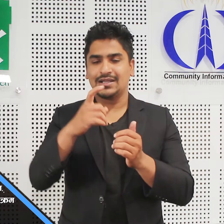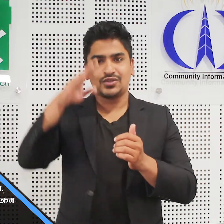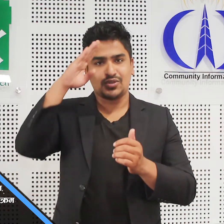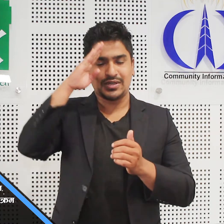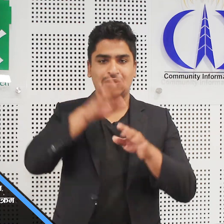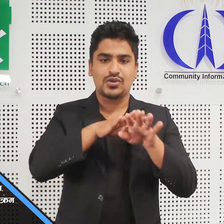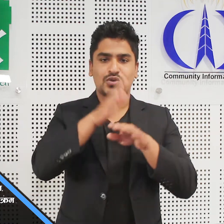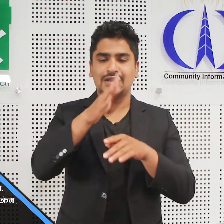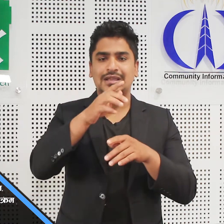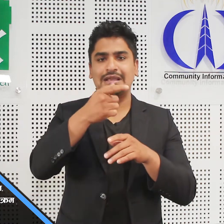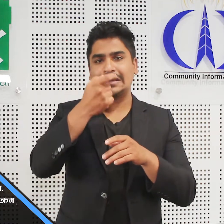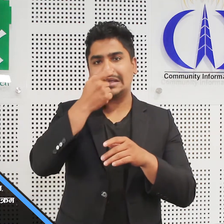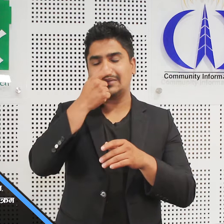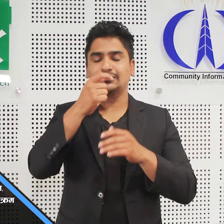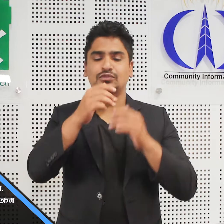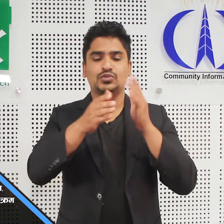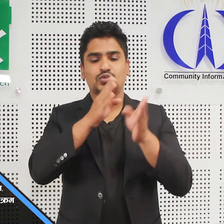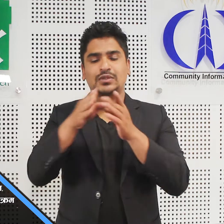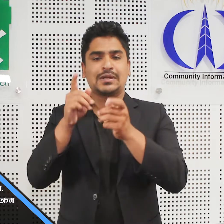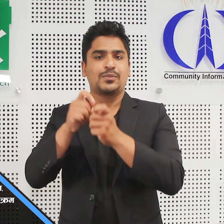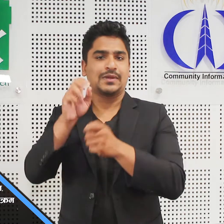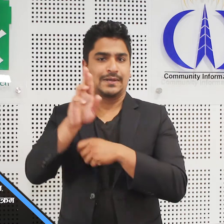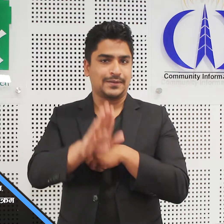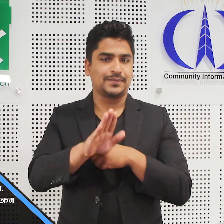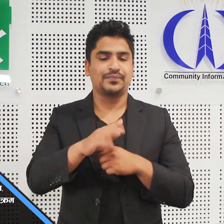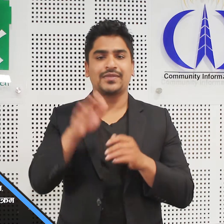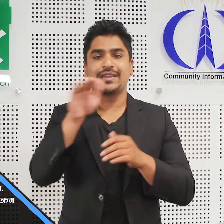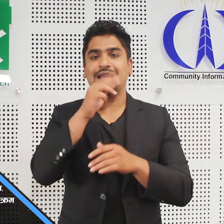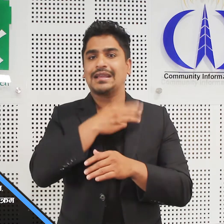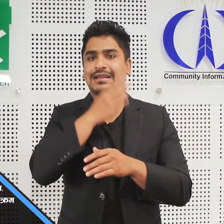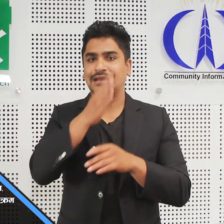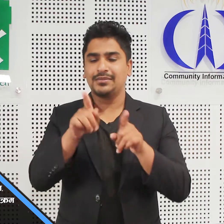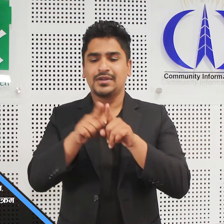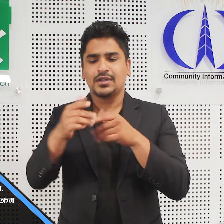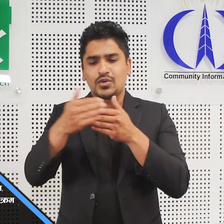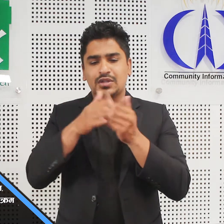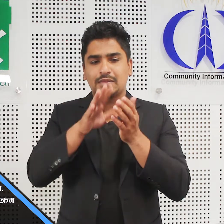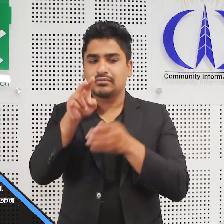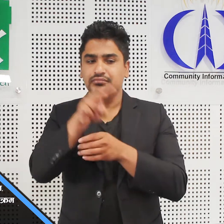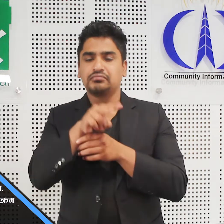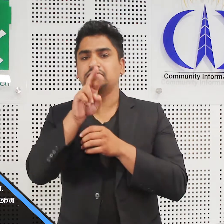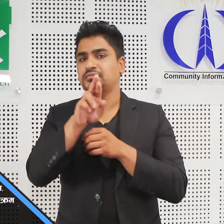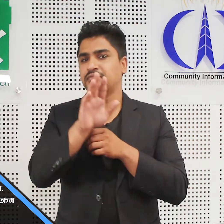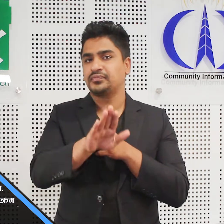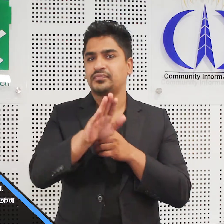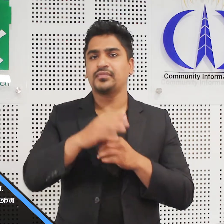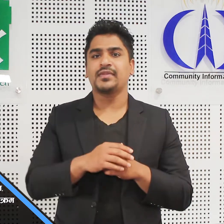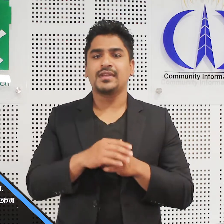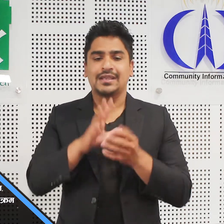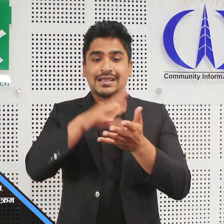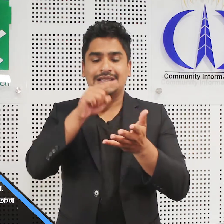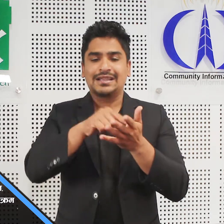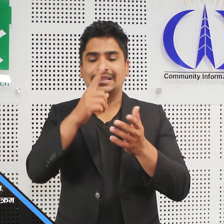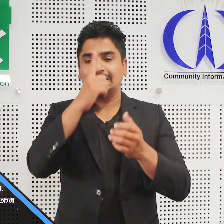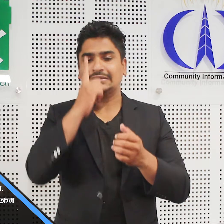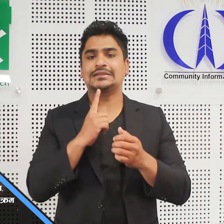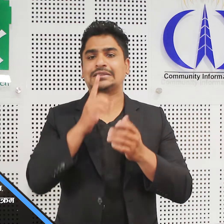सरकारहरूले गाउँमै योजना बनाइरहेका छन्। नागरिकले पनि नजिकबाट हेरिरहेका छन्। केन्द्रीकृत र एकात्मकबाट संघीय